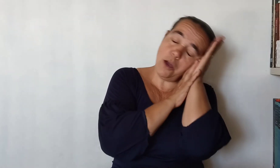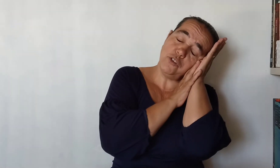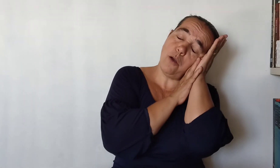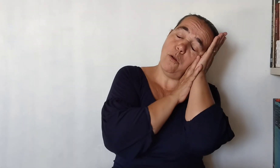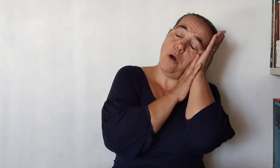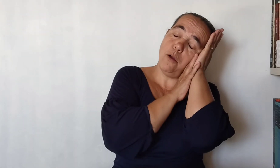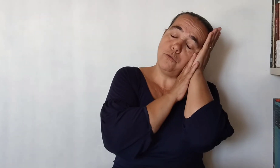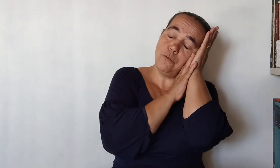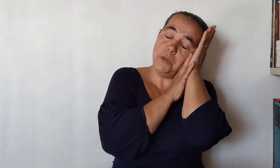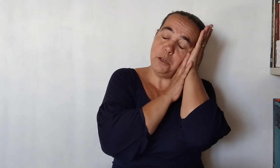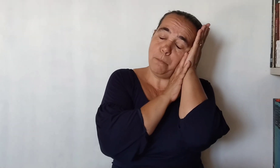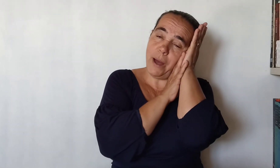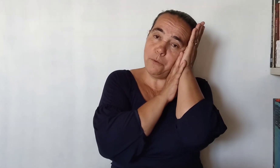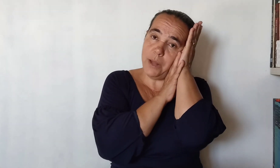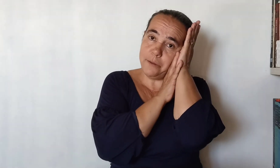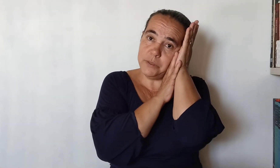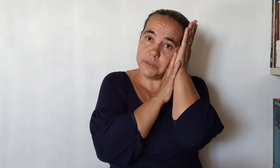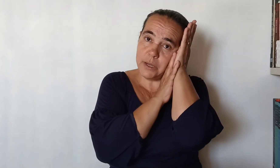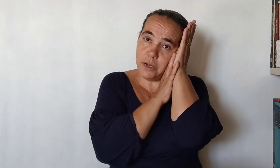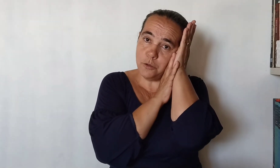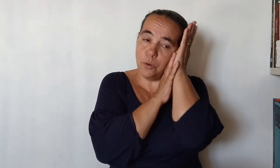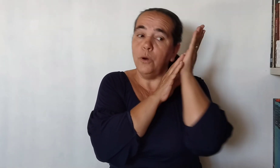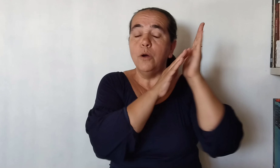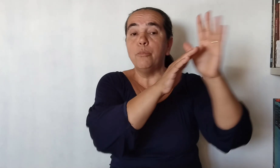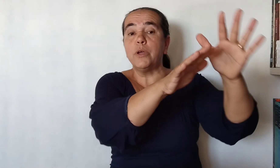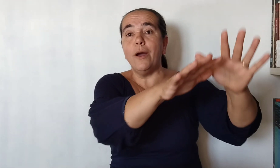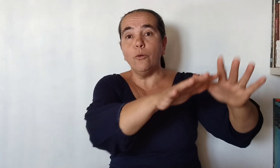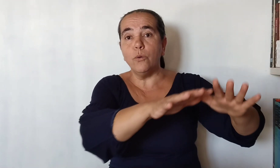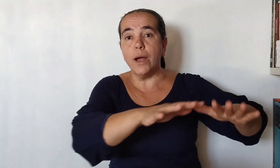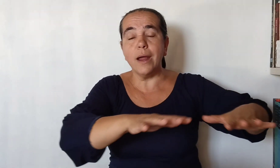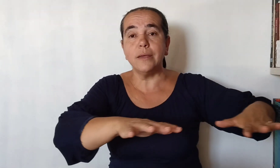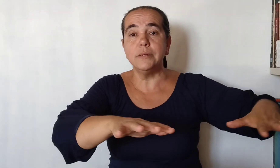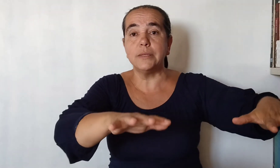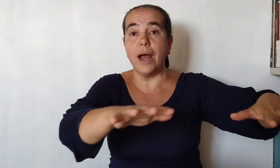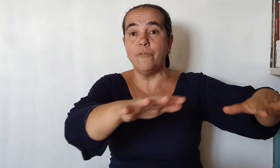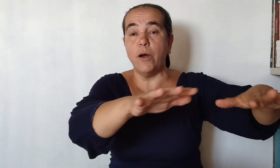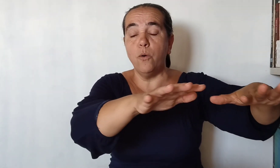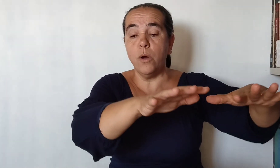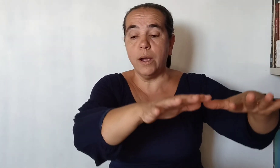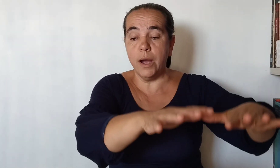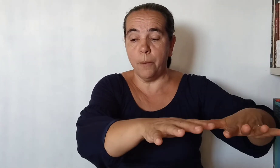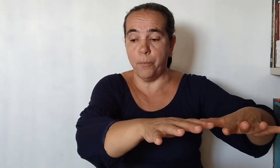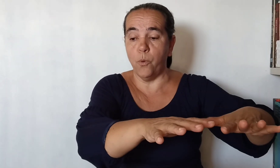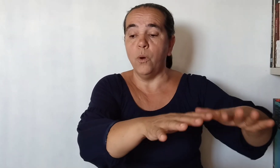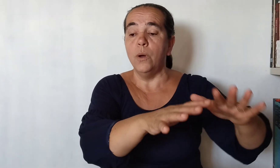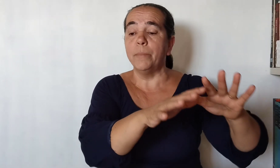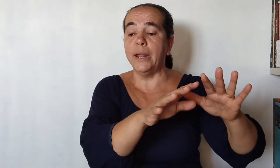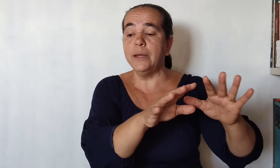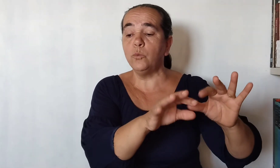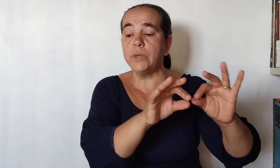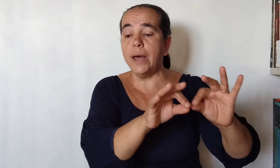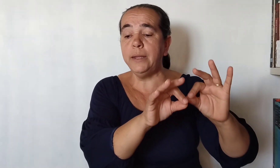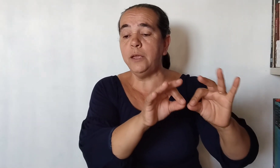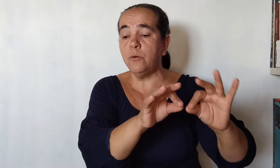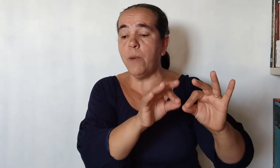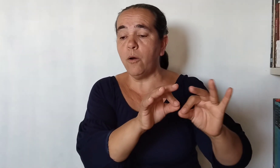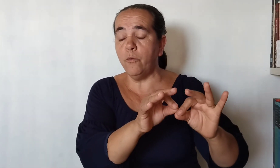eu já coloco dormindo para o lado esquerdo? Porque é o lugar que estava o campo, para não dar nenhuma